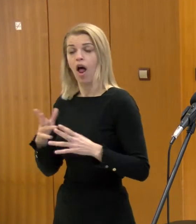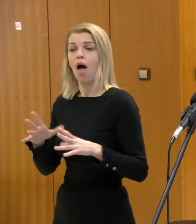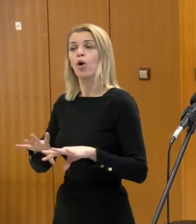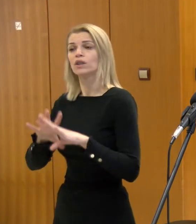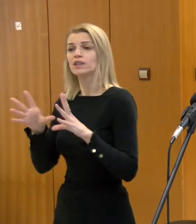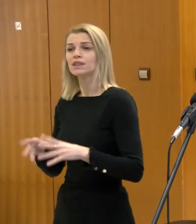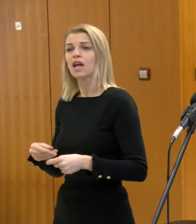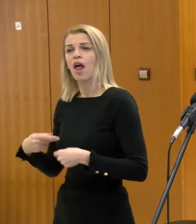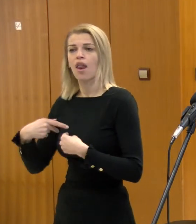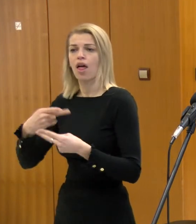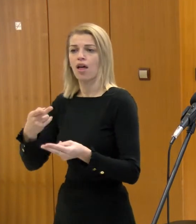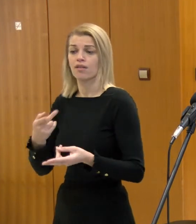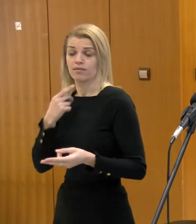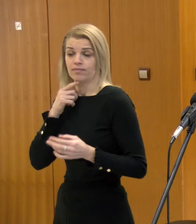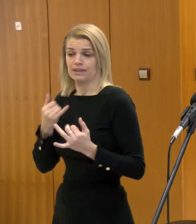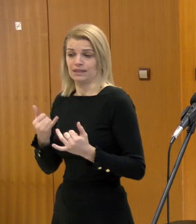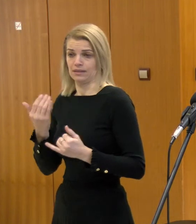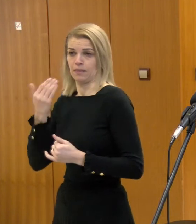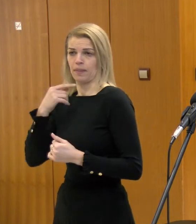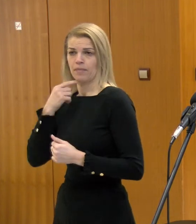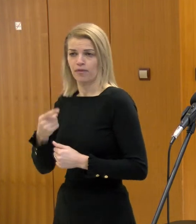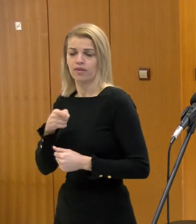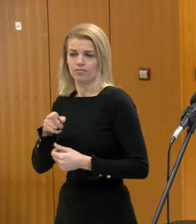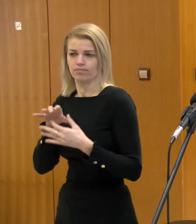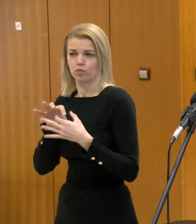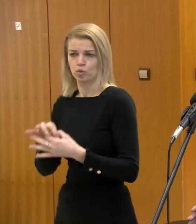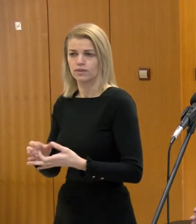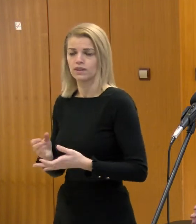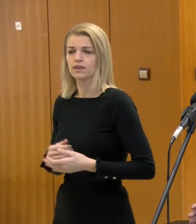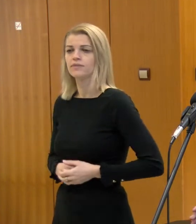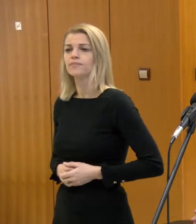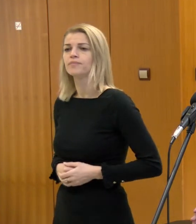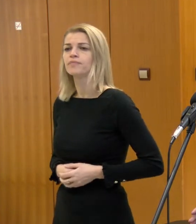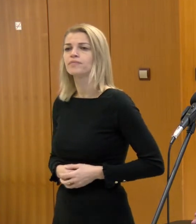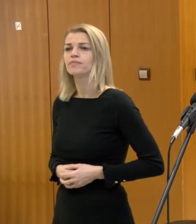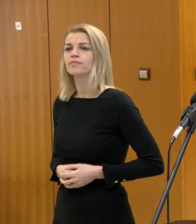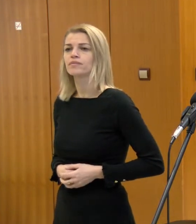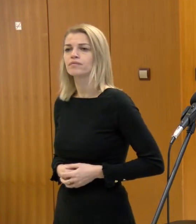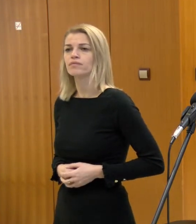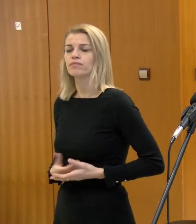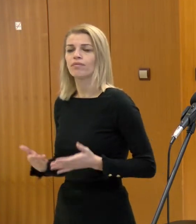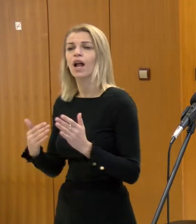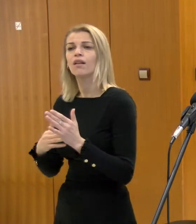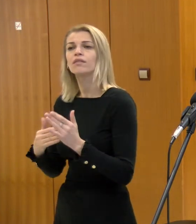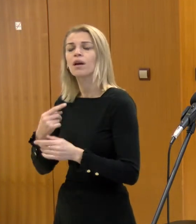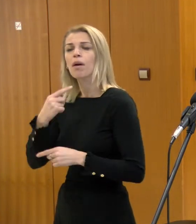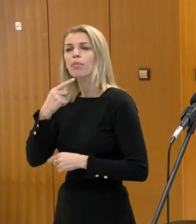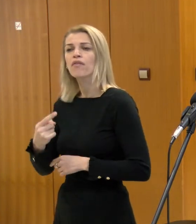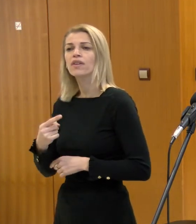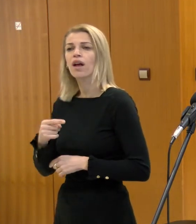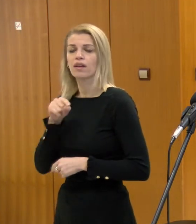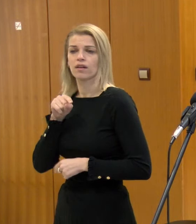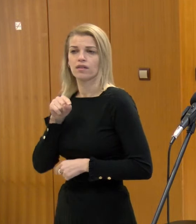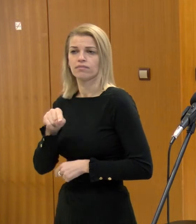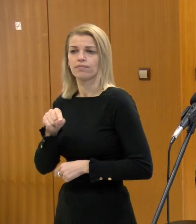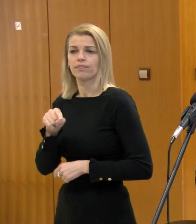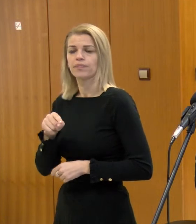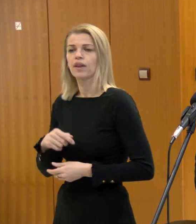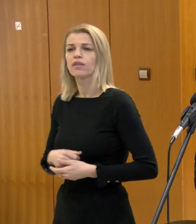To súvisí samozrejme s tým, čo som práve povedal. Takže treba ale povedať to, že